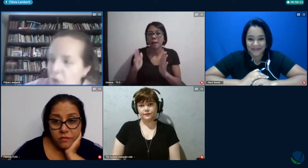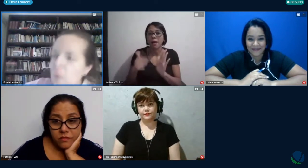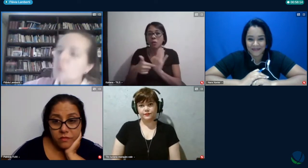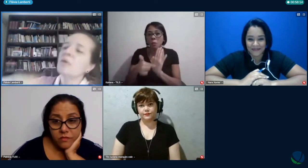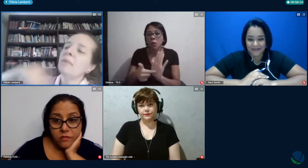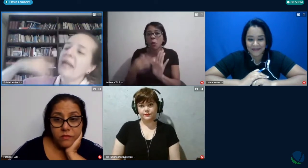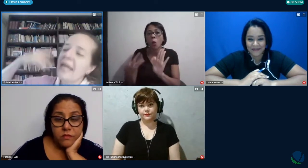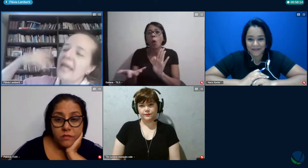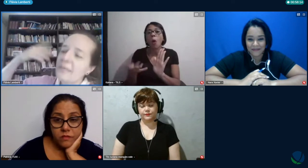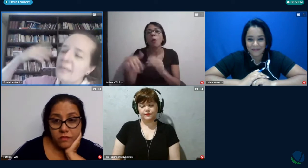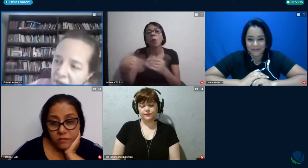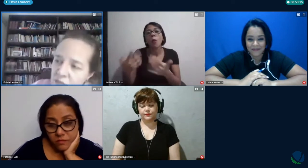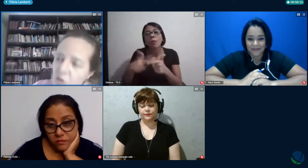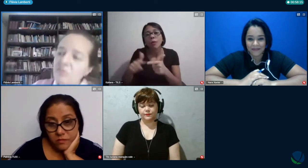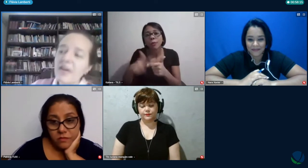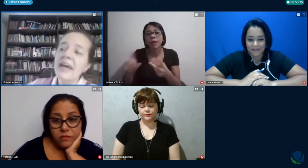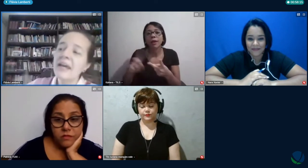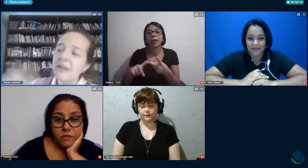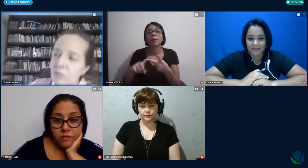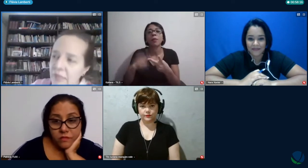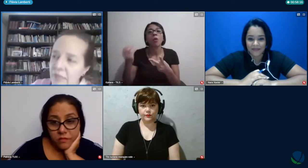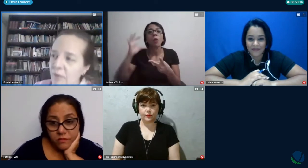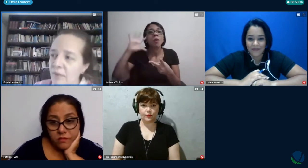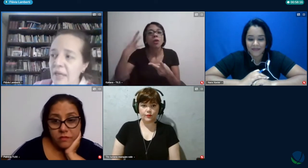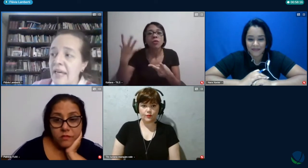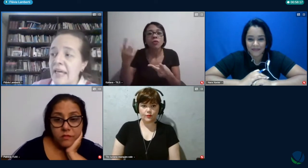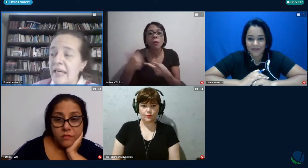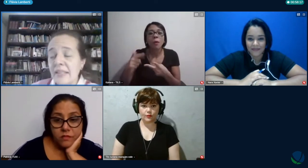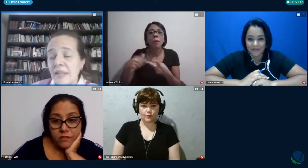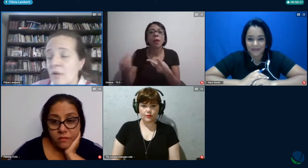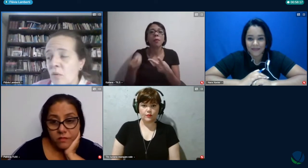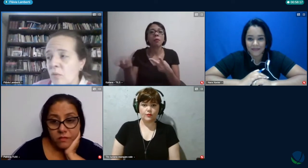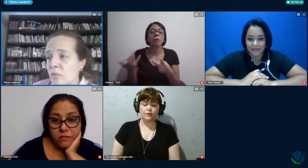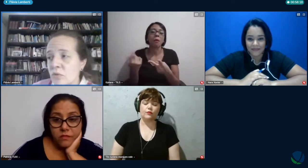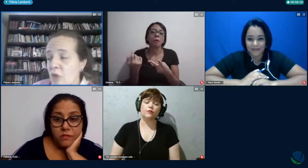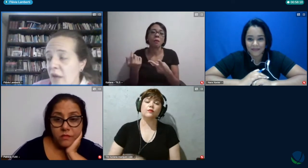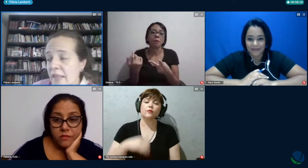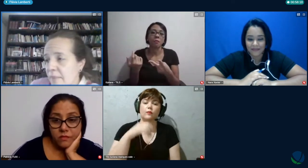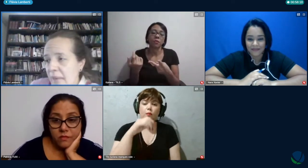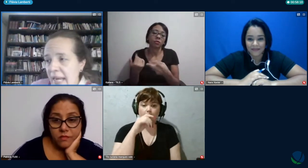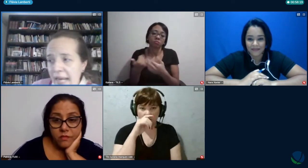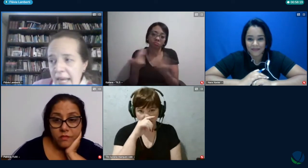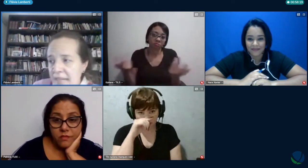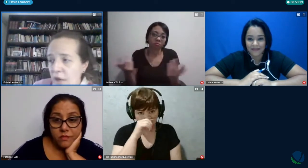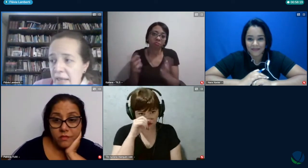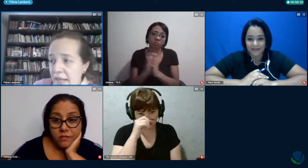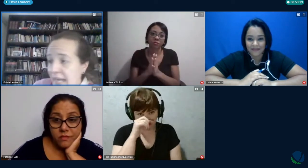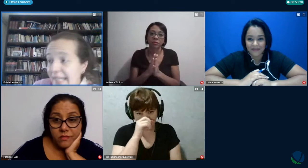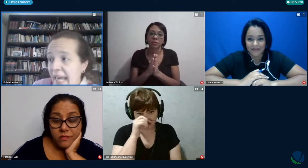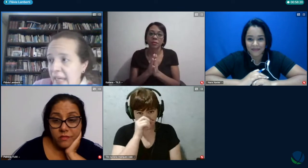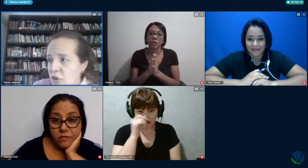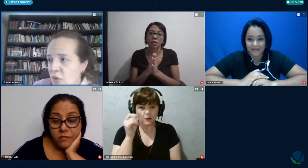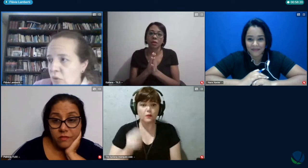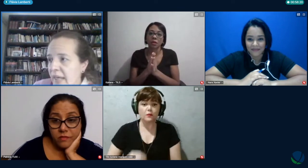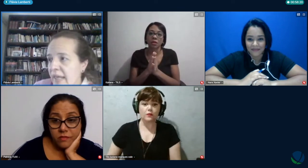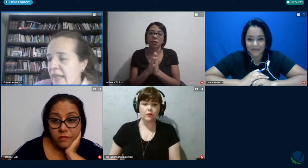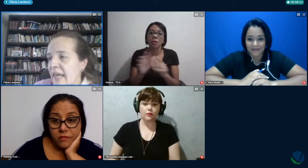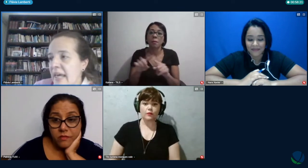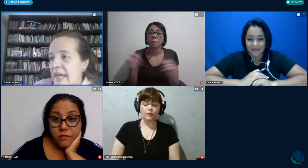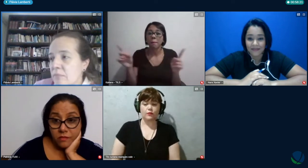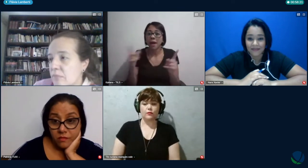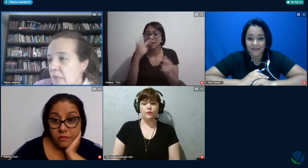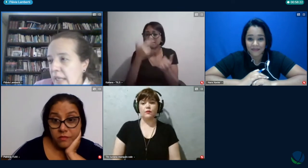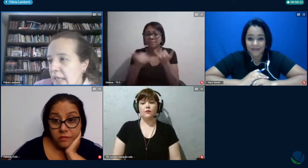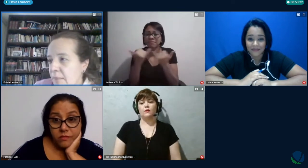mostrar quais foram os problemas, como resolveram e tal. Então, só que ele é idêntico,